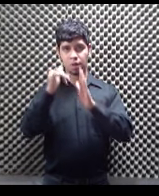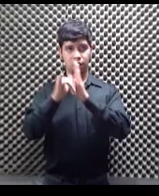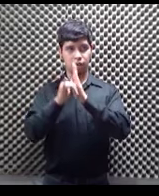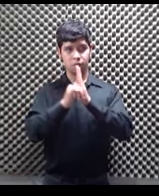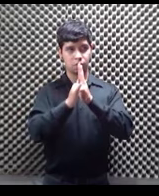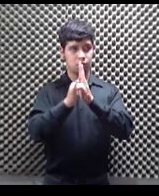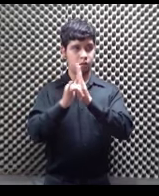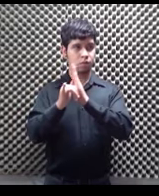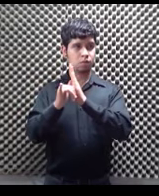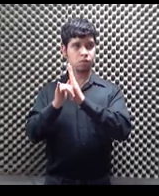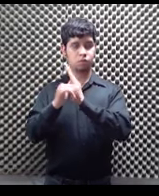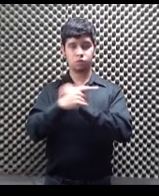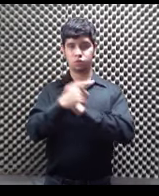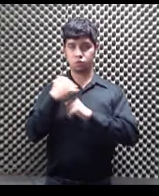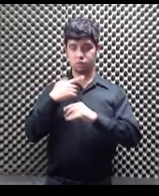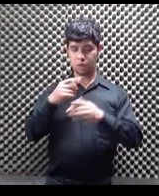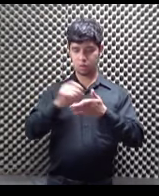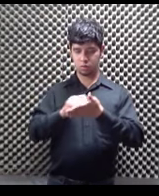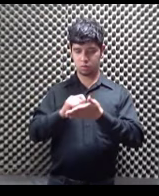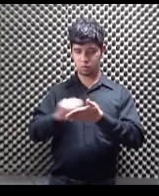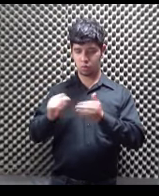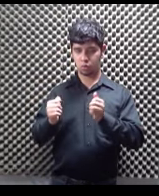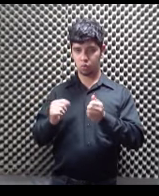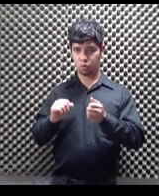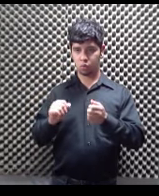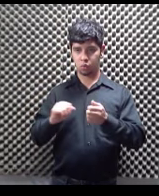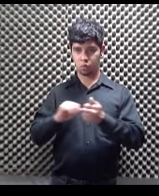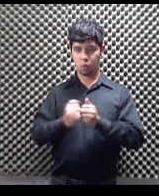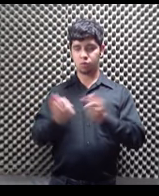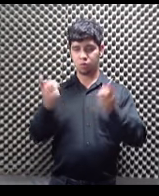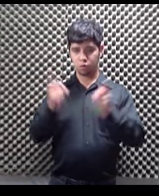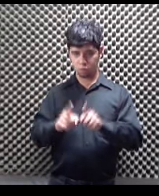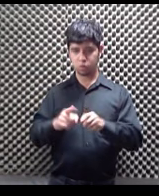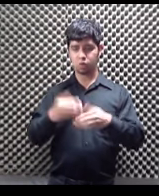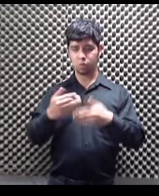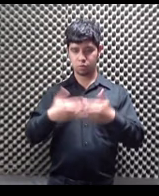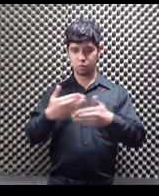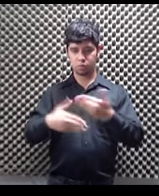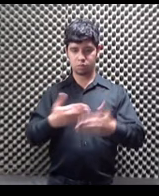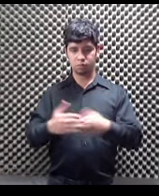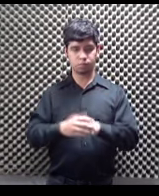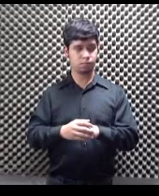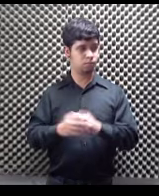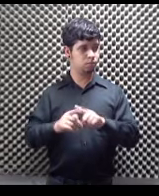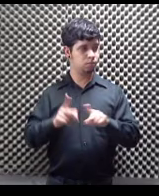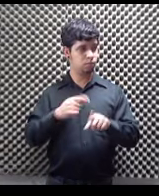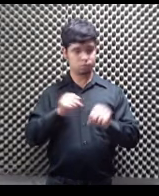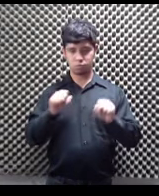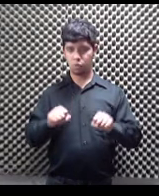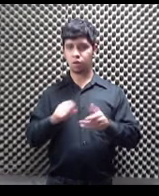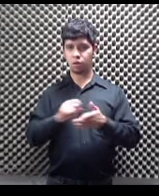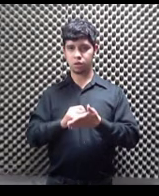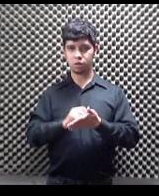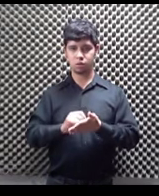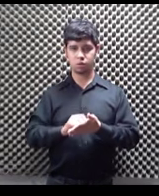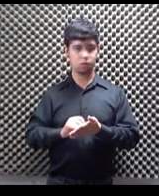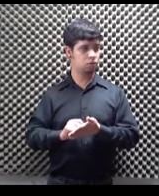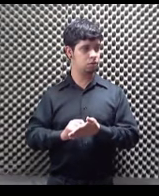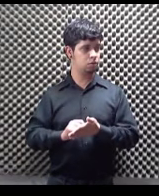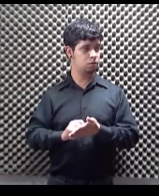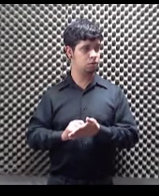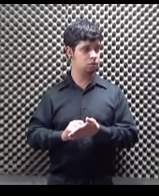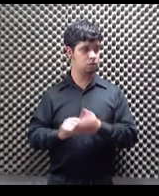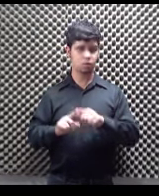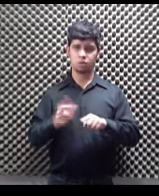¿Tú estás escribiendo cómo ha pasado este proceso? No, pero podría escribirlo. Sí, no, pero no me